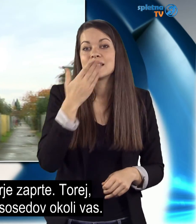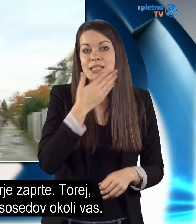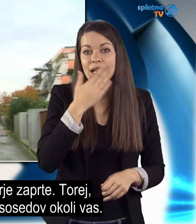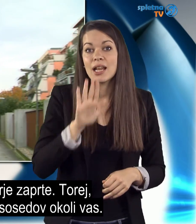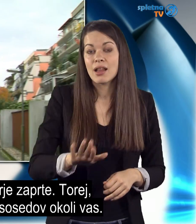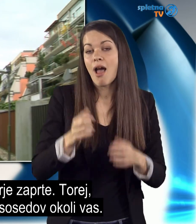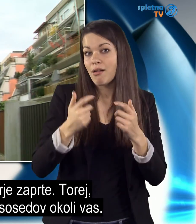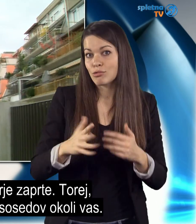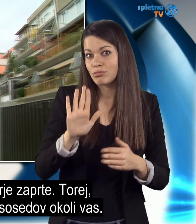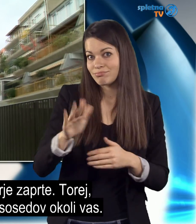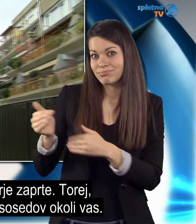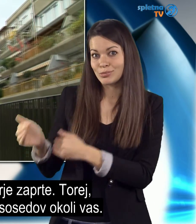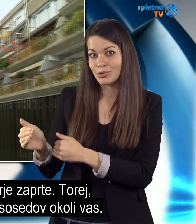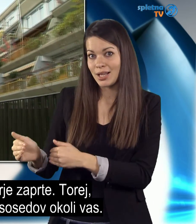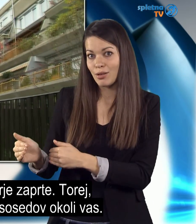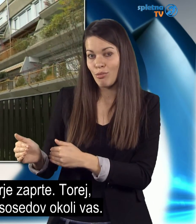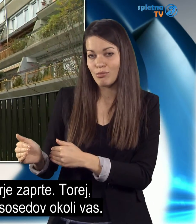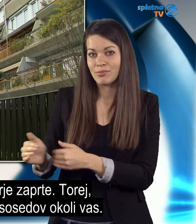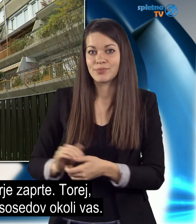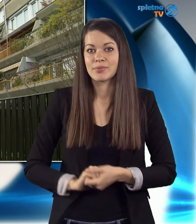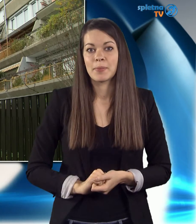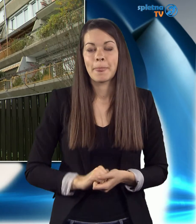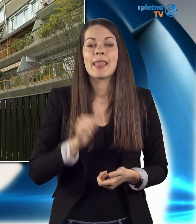Torej ste se greli na račun sosedov okoli